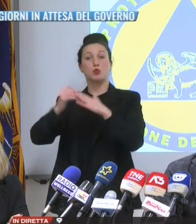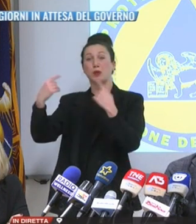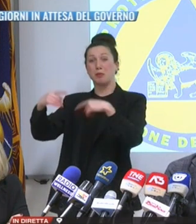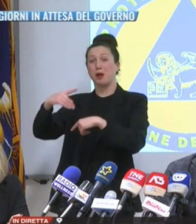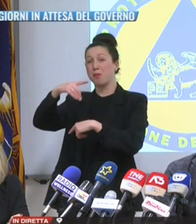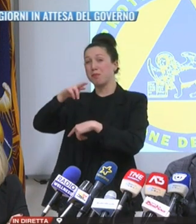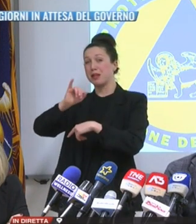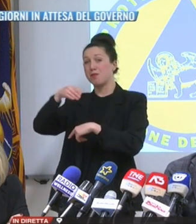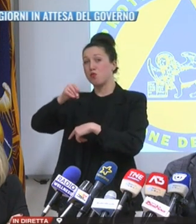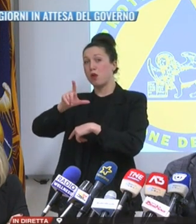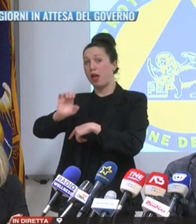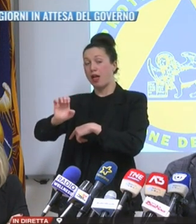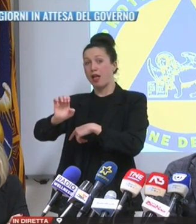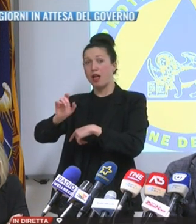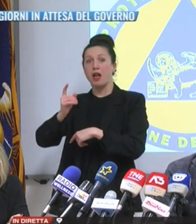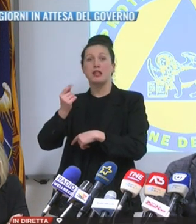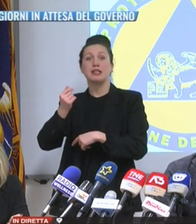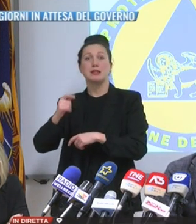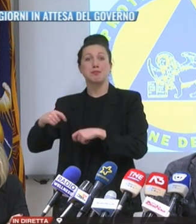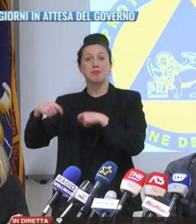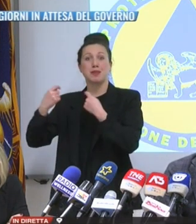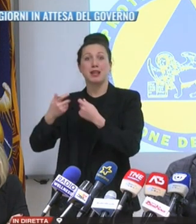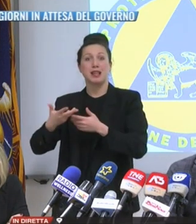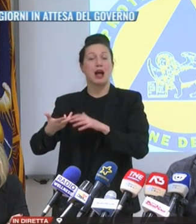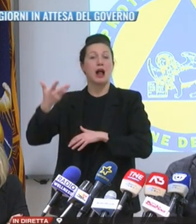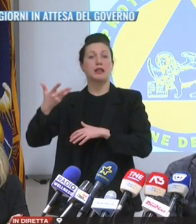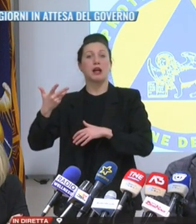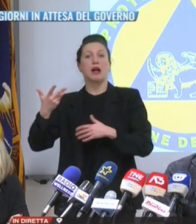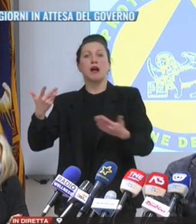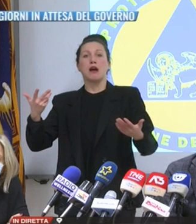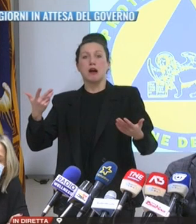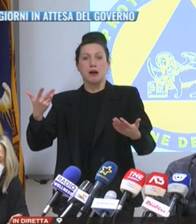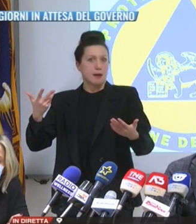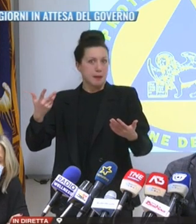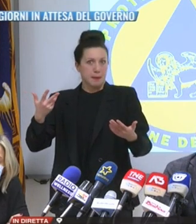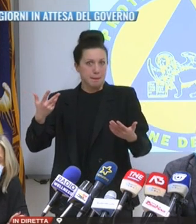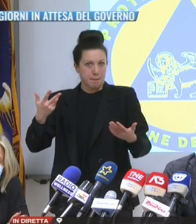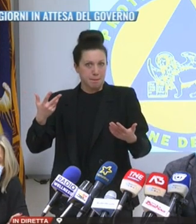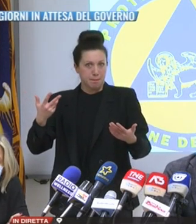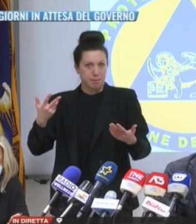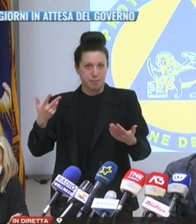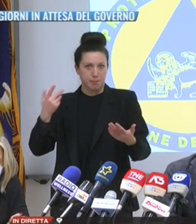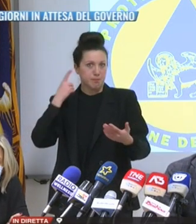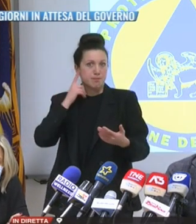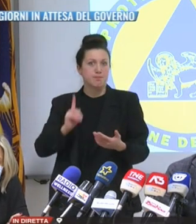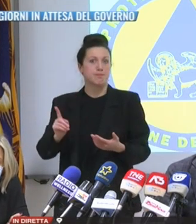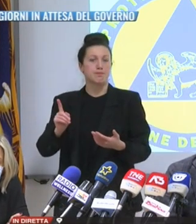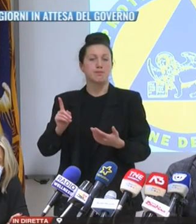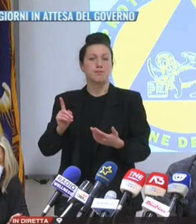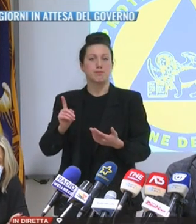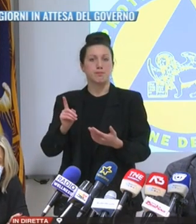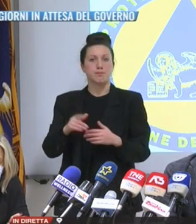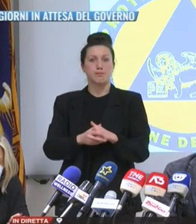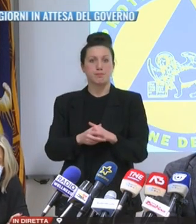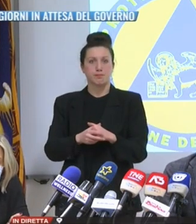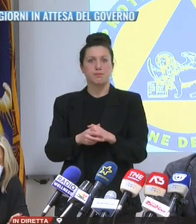ci sia qualcuno che magari in altre regioni d'Italia abbia proprio necessità, perché magari non ci sono. Però noi oggettivamente, senza, come si